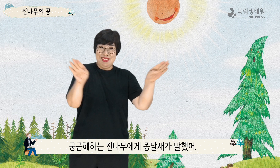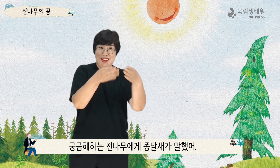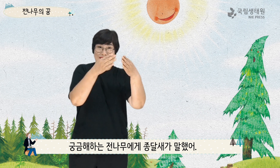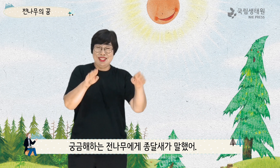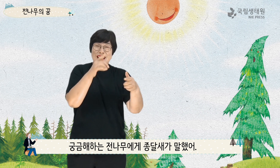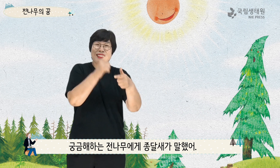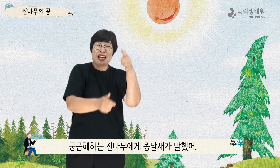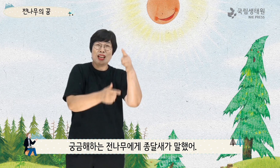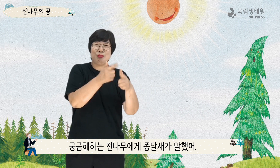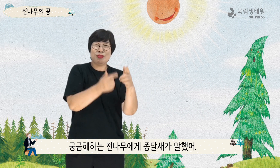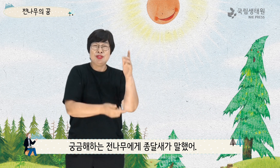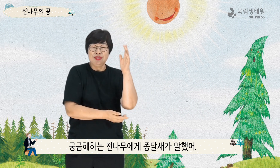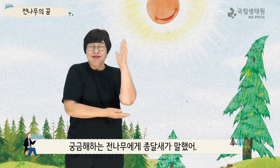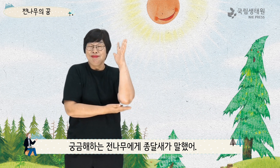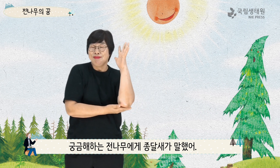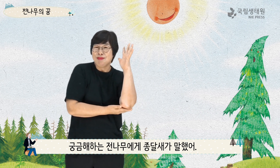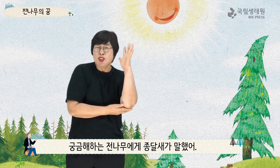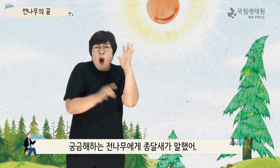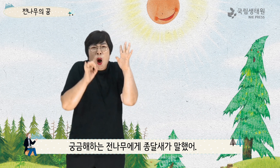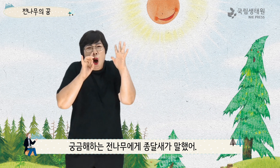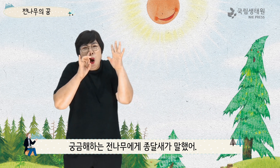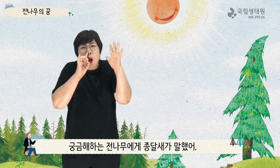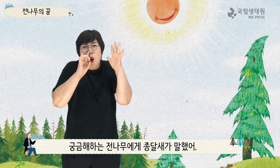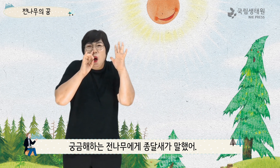궁금해하는 전나무에게 종달새가 말했어.